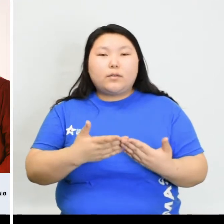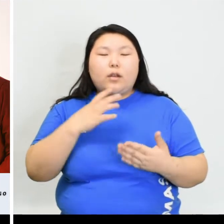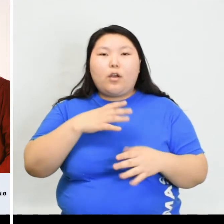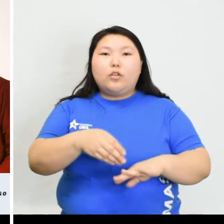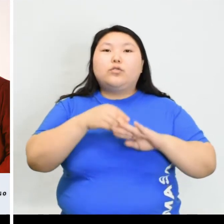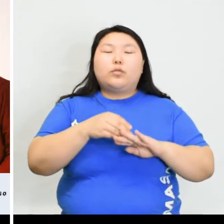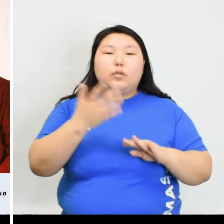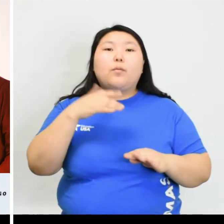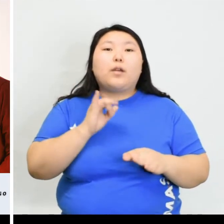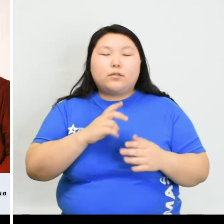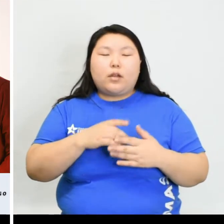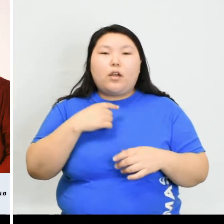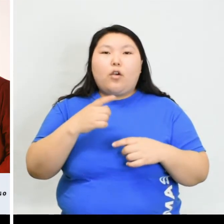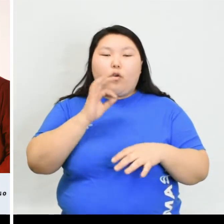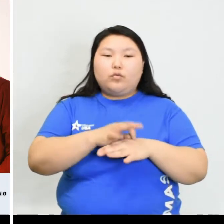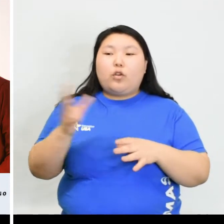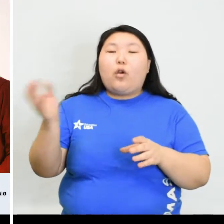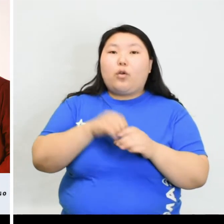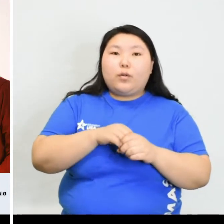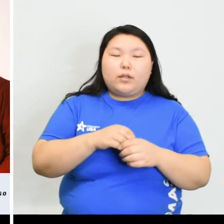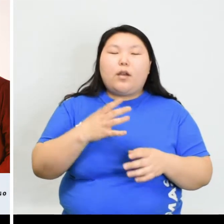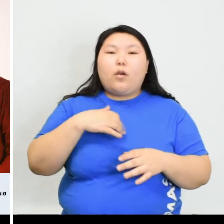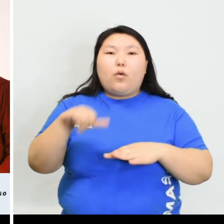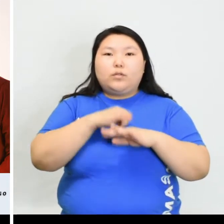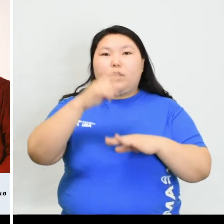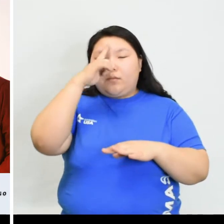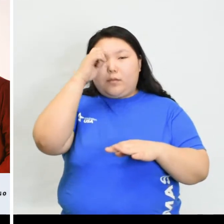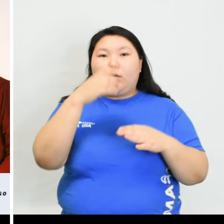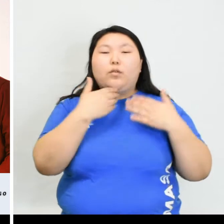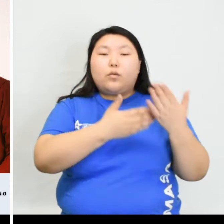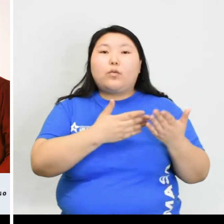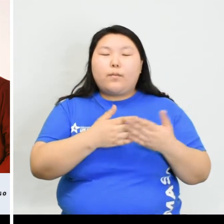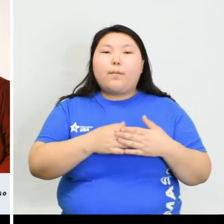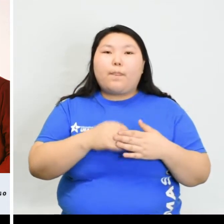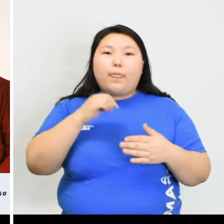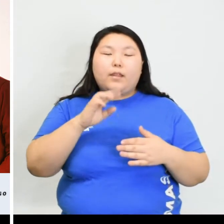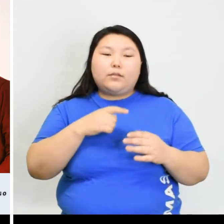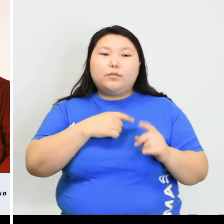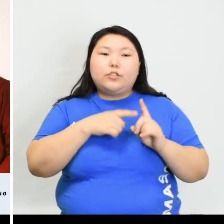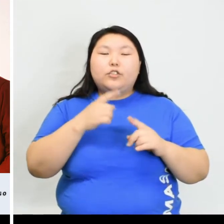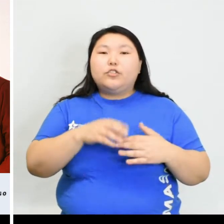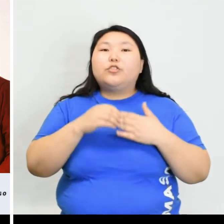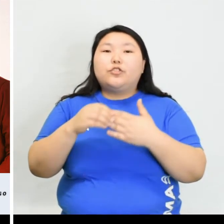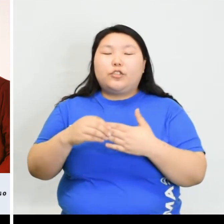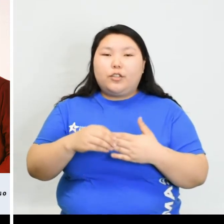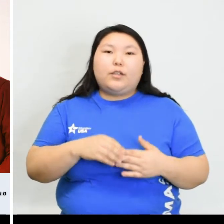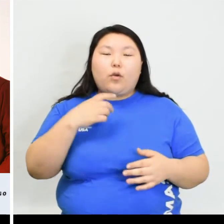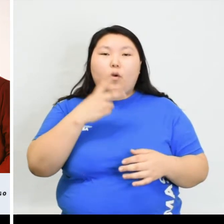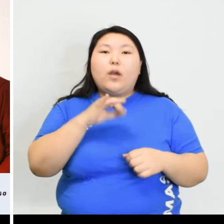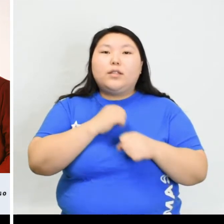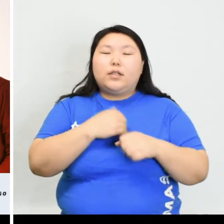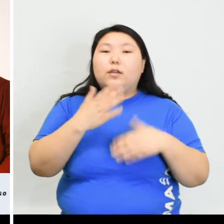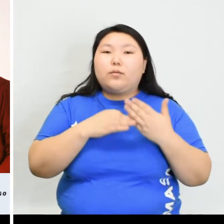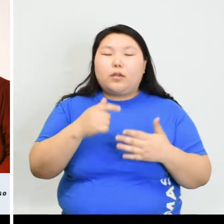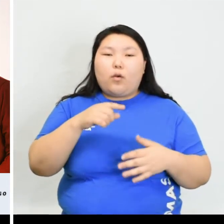доктортой байдалд нь хүчтэй оруулаад тэгээд улсын эмнэлгүү яг тэр нөгөө нэг яг тэр чиглэлээр үйл ажиллагаа явуулдаг тийм